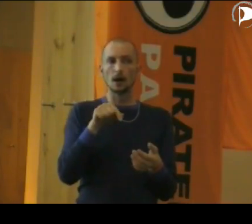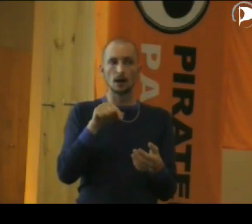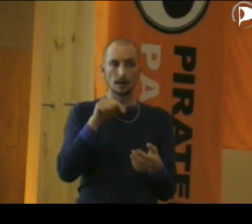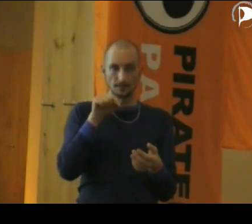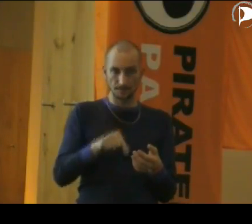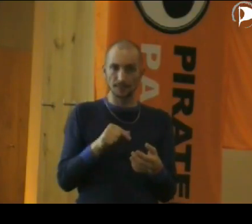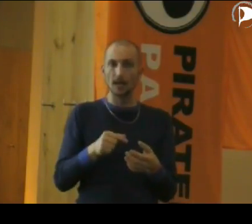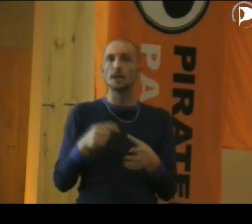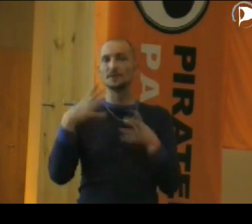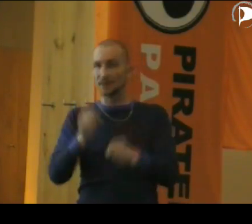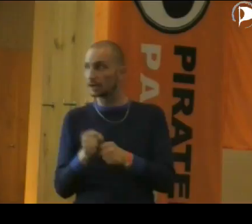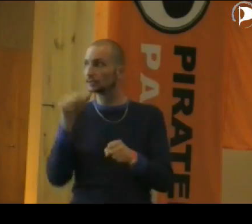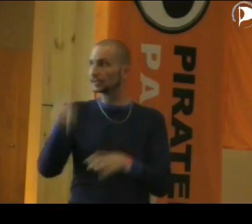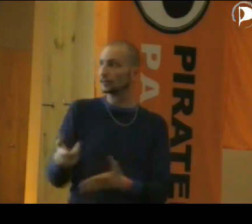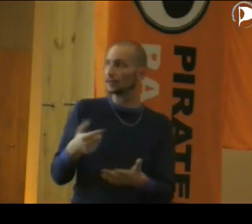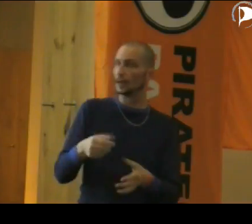seien